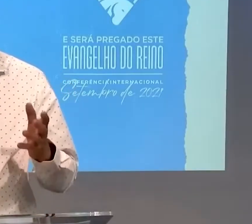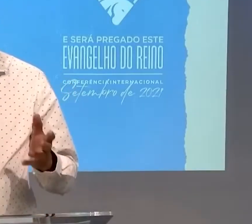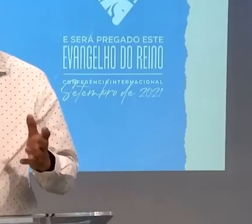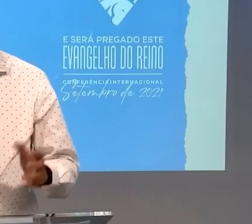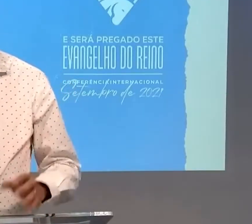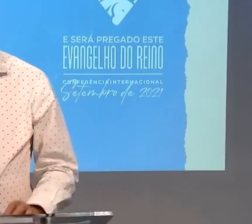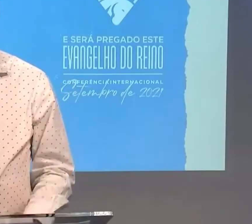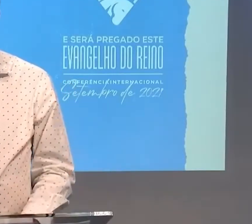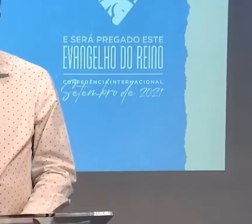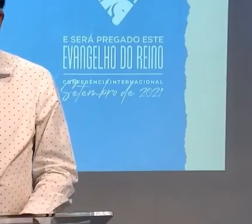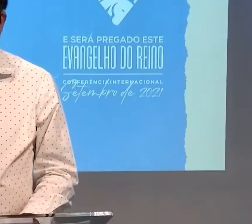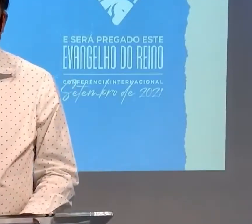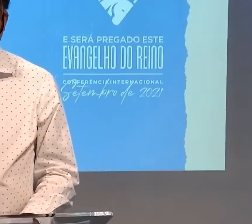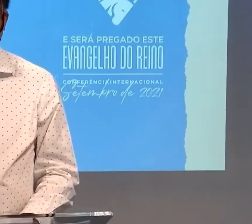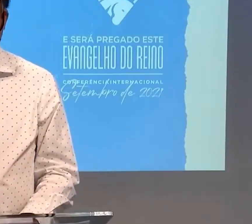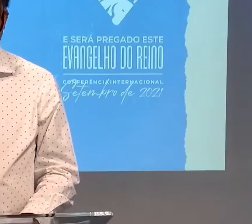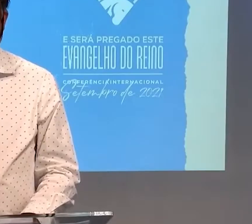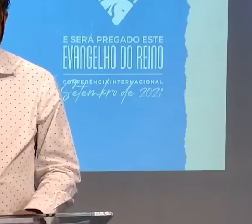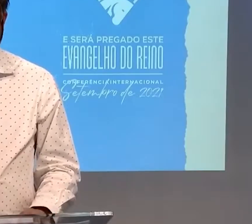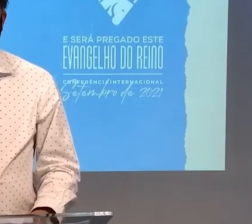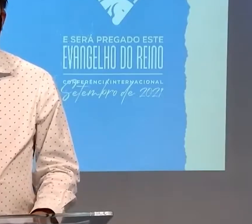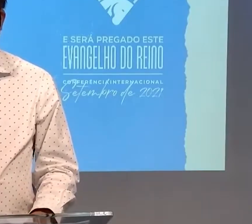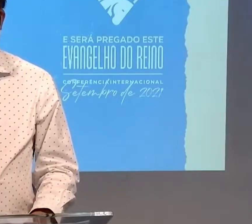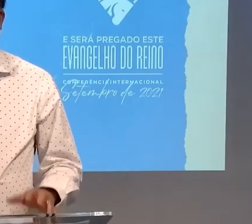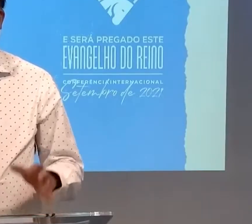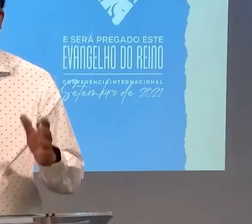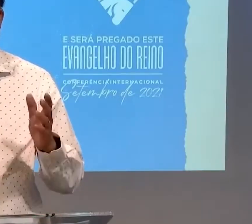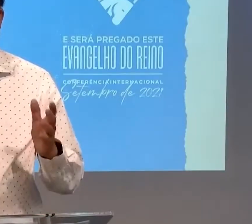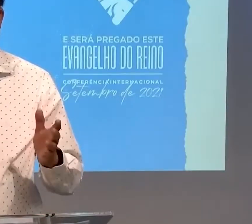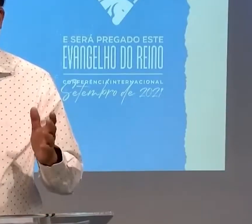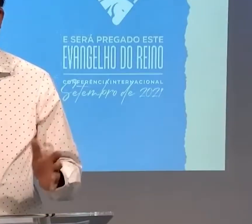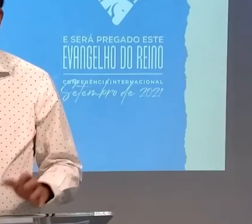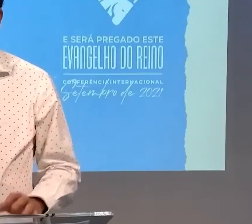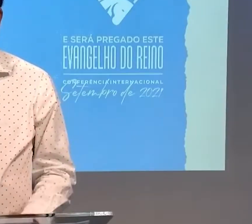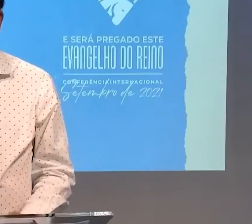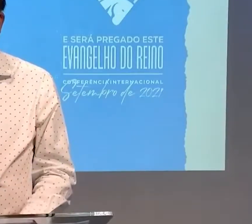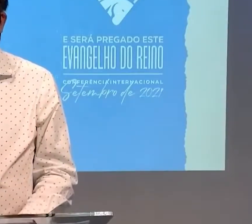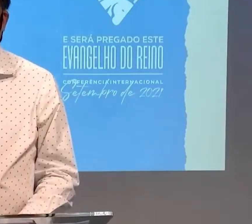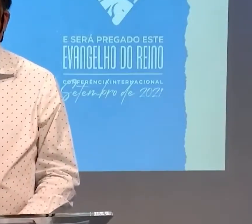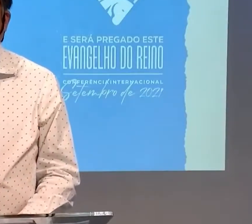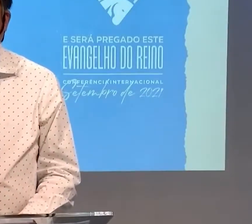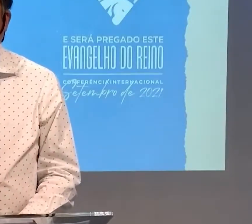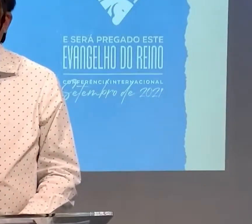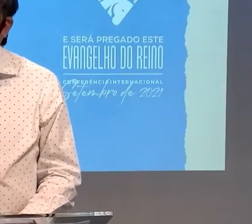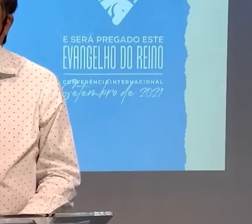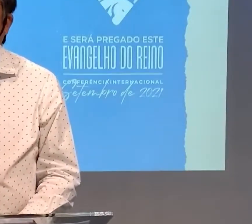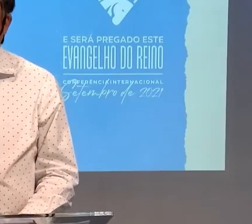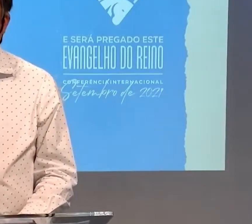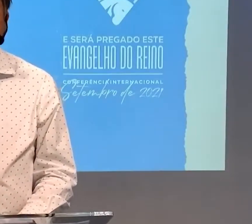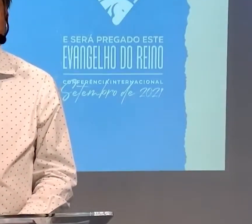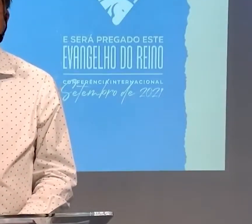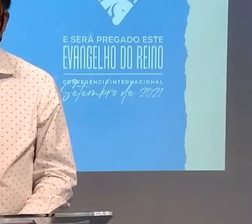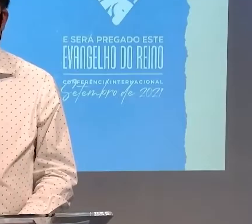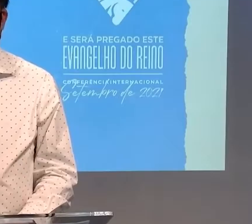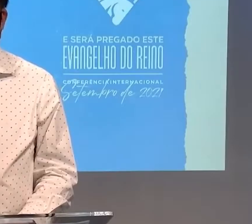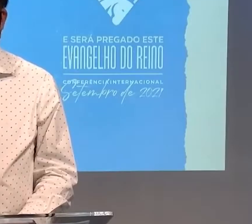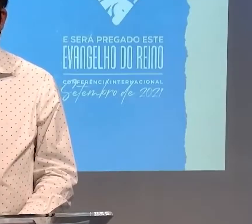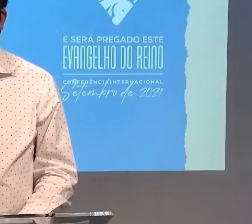salvar os pecadores, tomando a mesma forma da carne humana e, todavia,